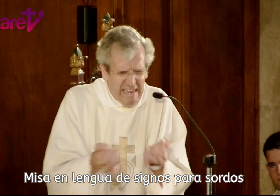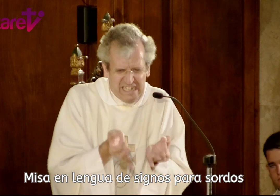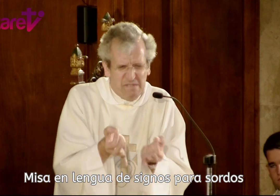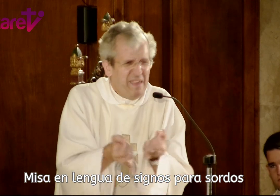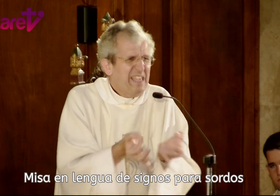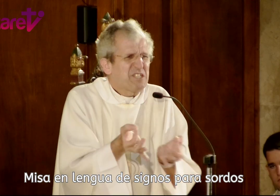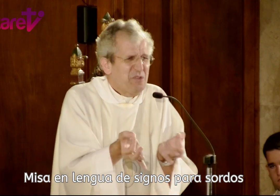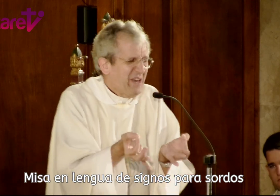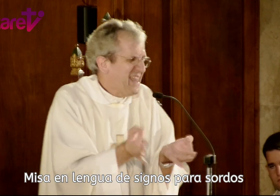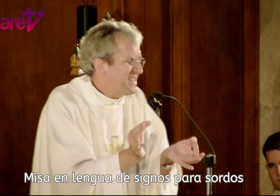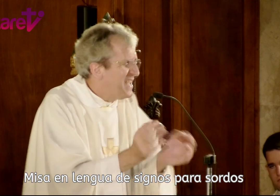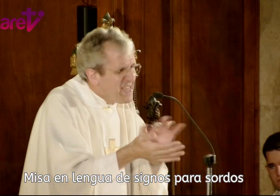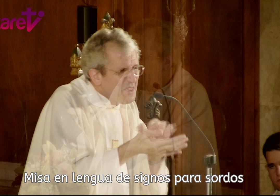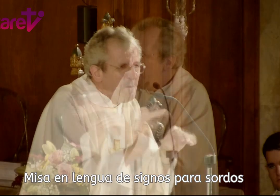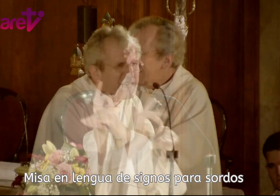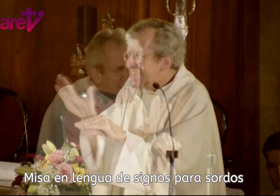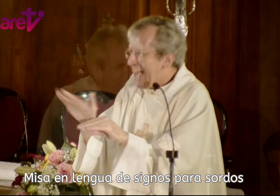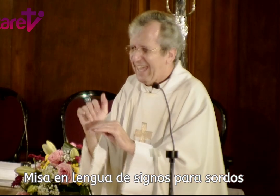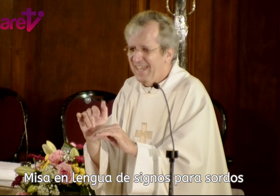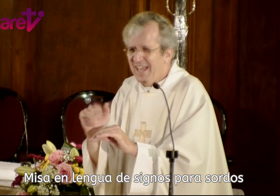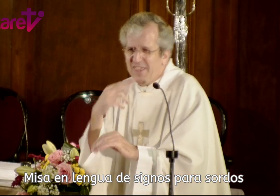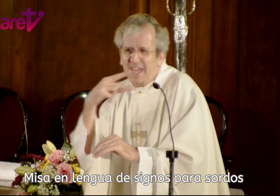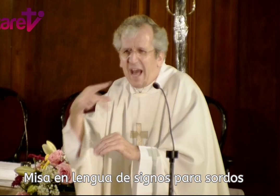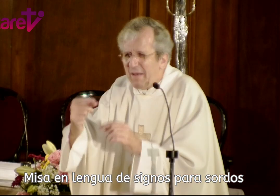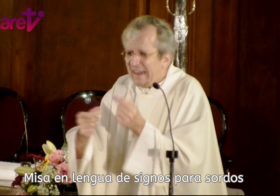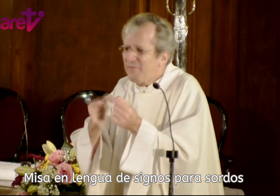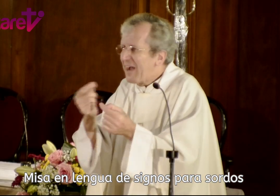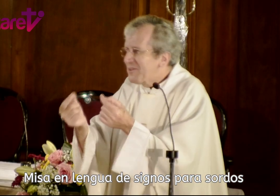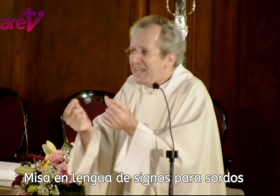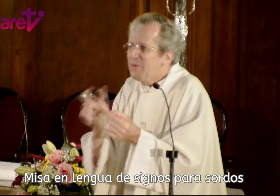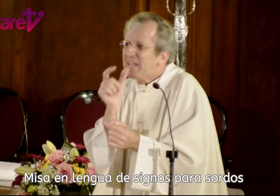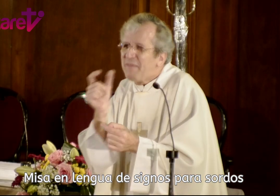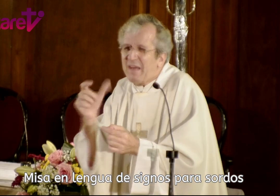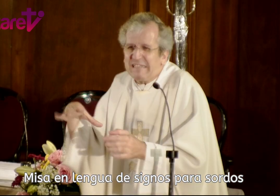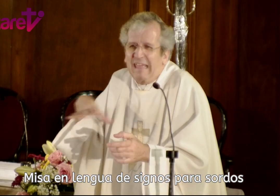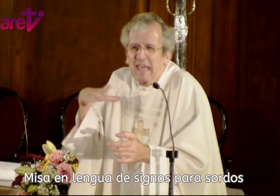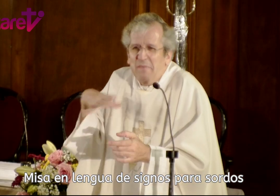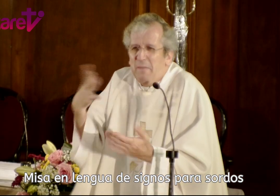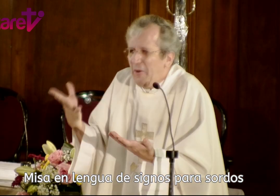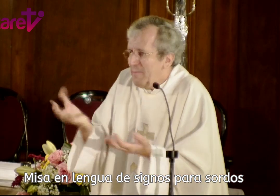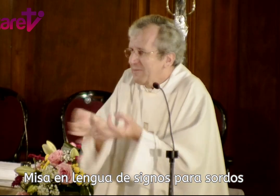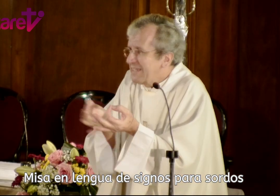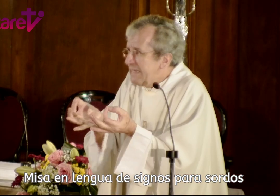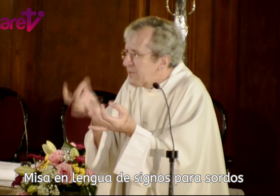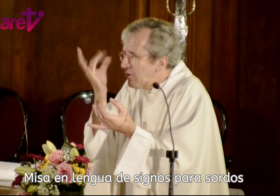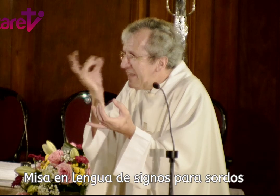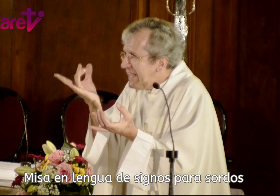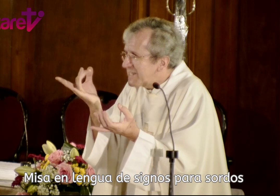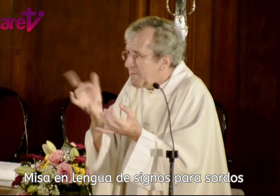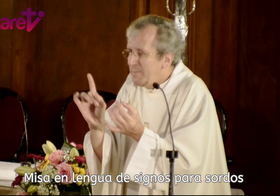Esas pequeñas chorradas de un mensaje, de hablar de una cosa con unas palabras de broma, unas tonterías, pero que